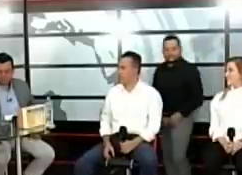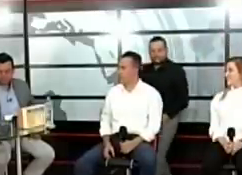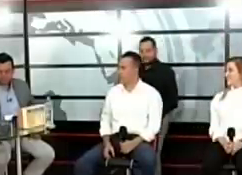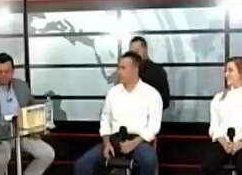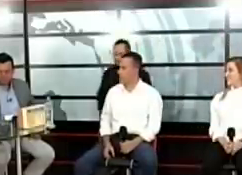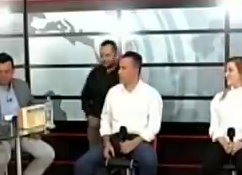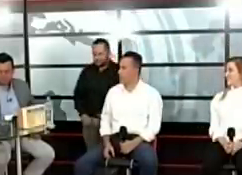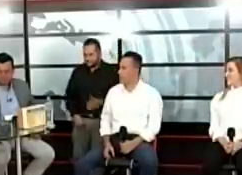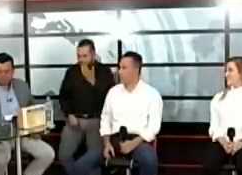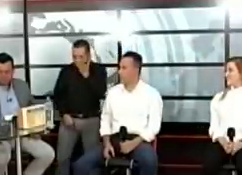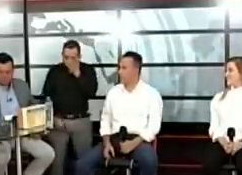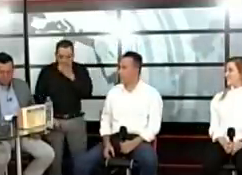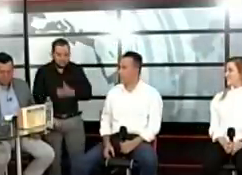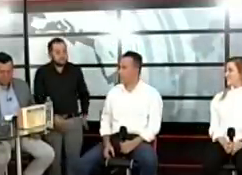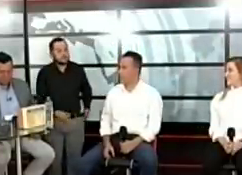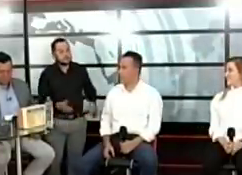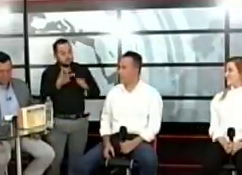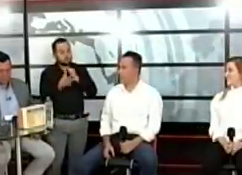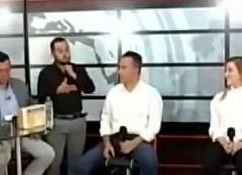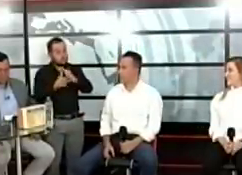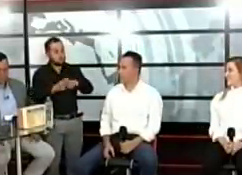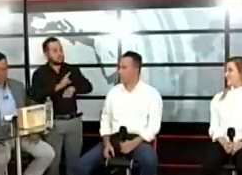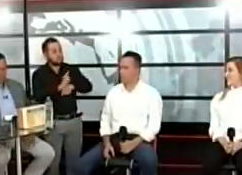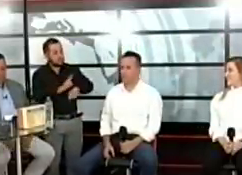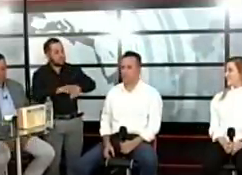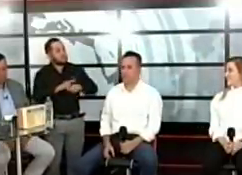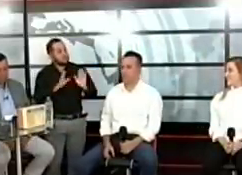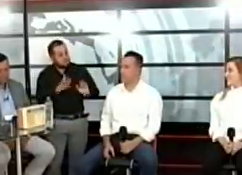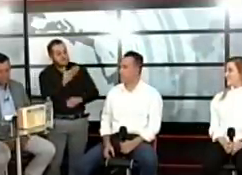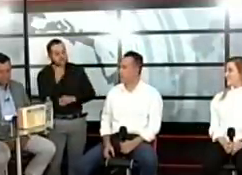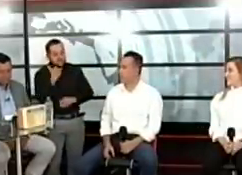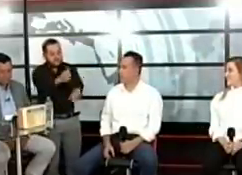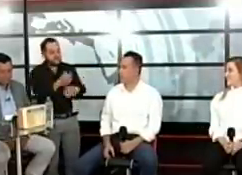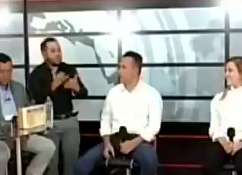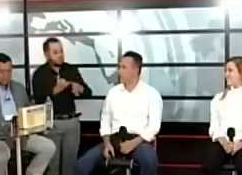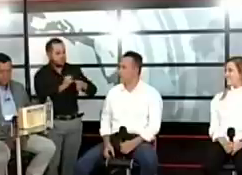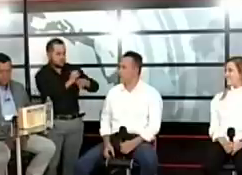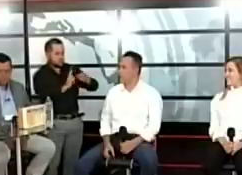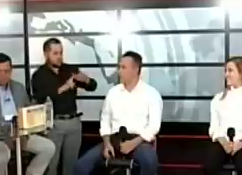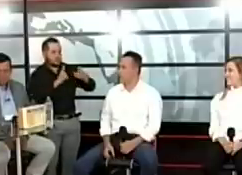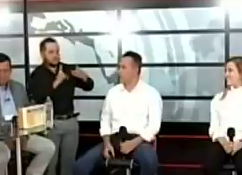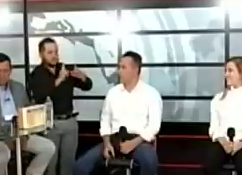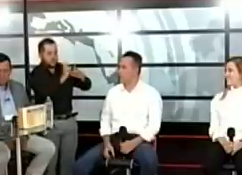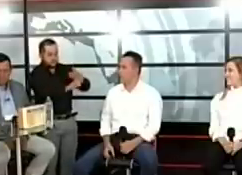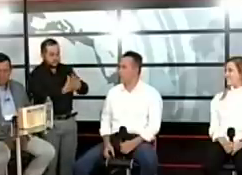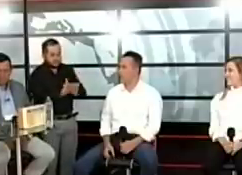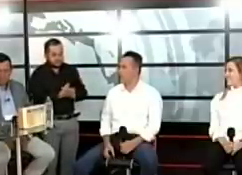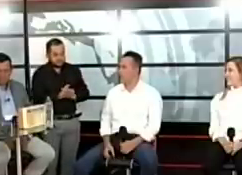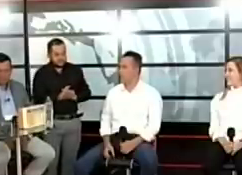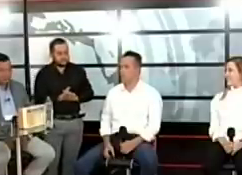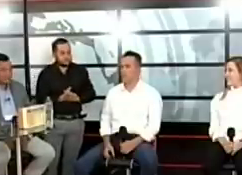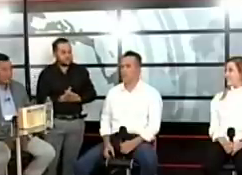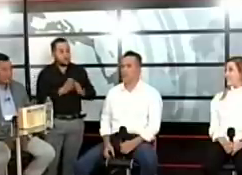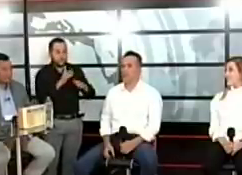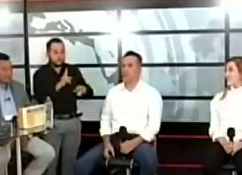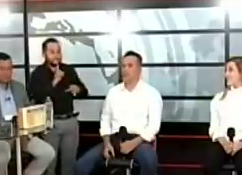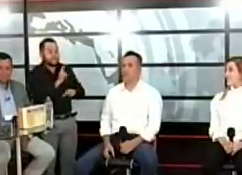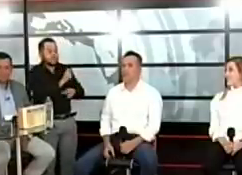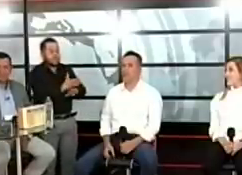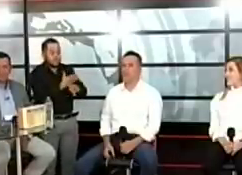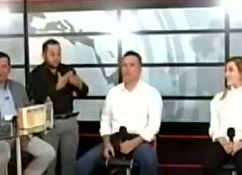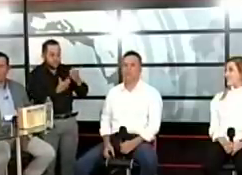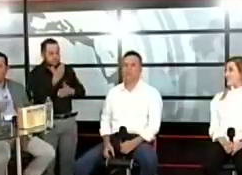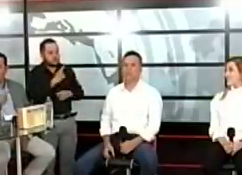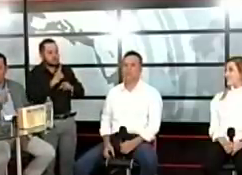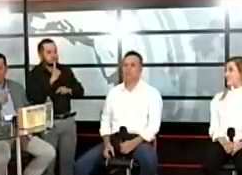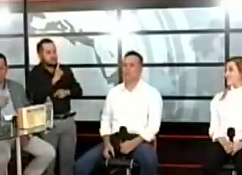Es este, ¿no? No importa, pero eso está bien porque más tiempo tendrán para ahora. Voy con la segunda pregunta. Estas dos preguntas iniciales